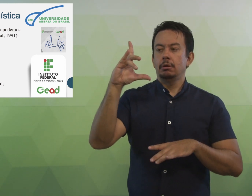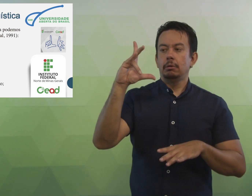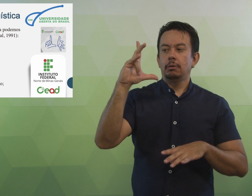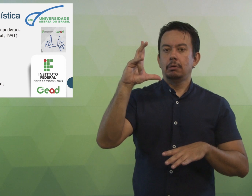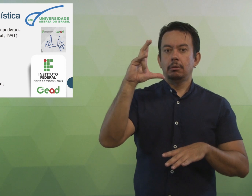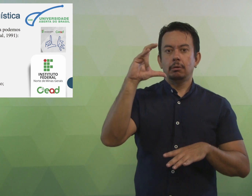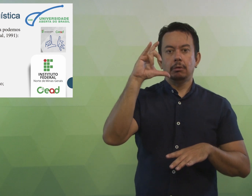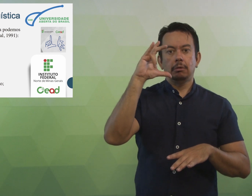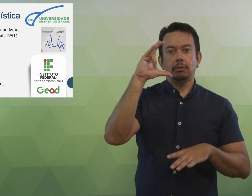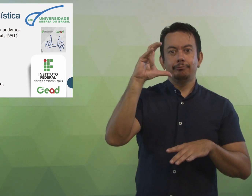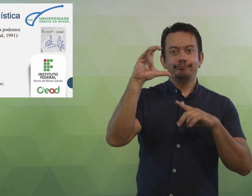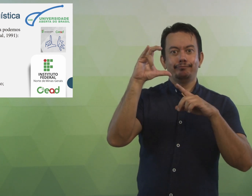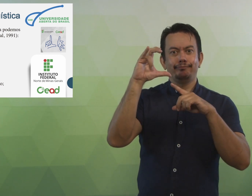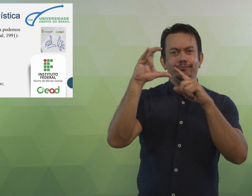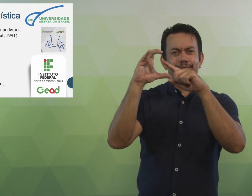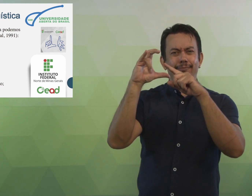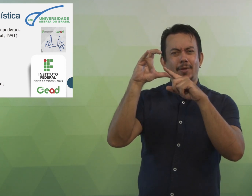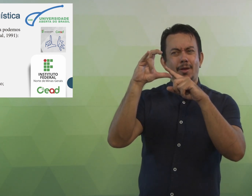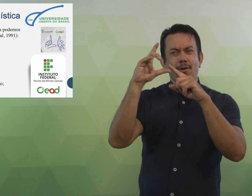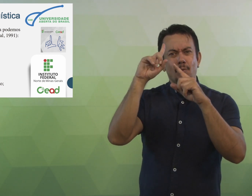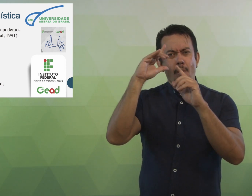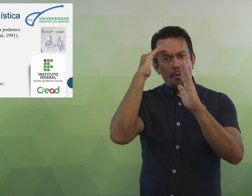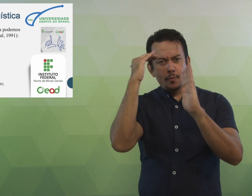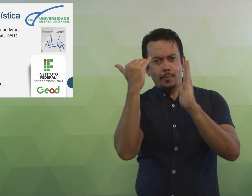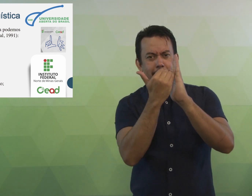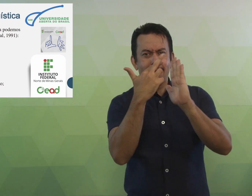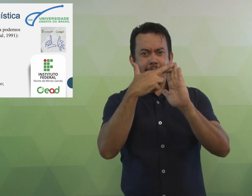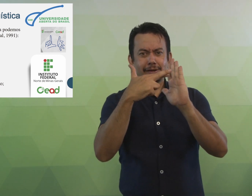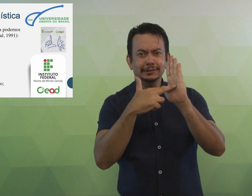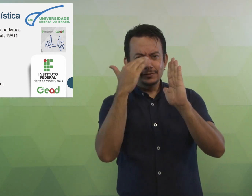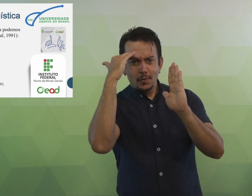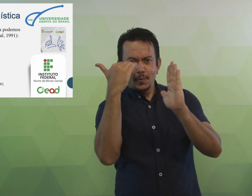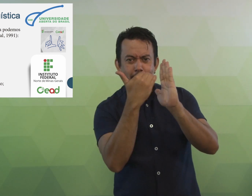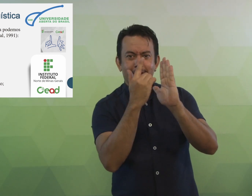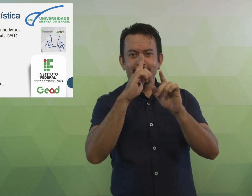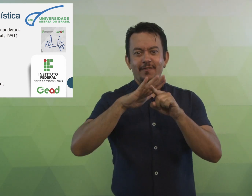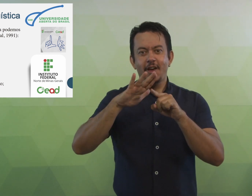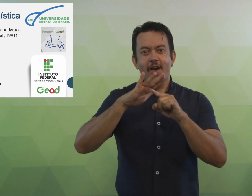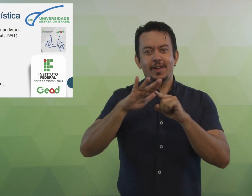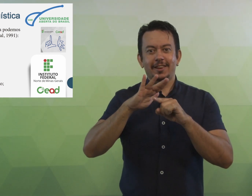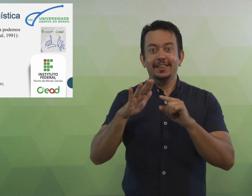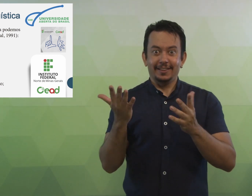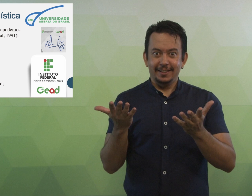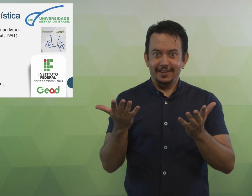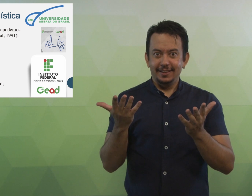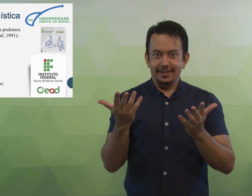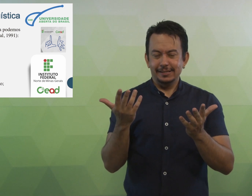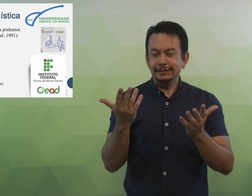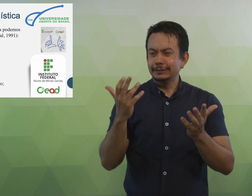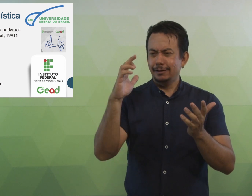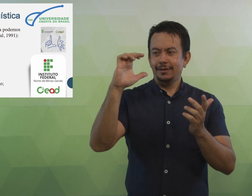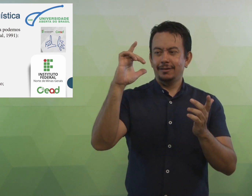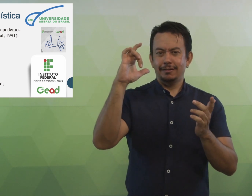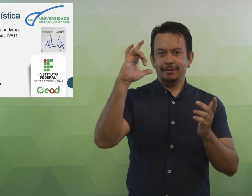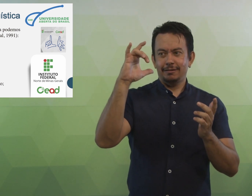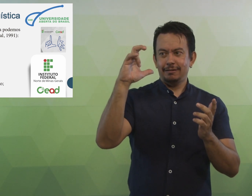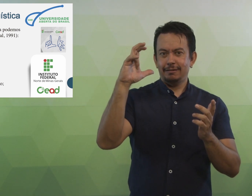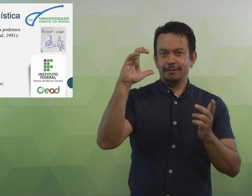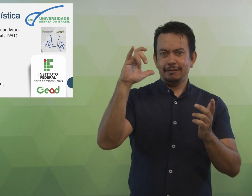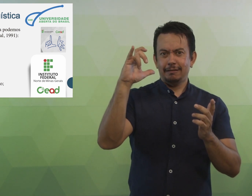correto é esse, mas algumas pessoas fazem de forma errada. Então, elas não obedecem à estrutura